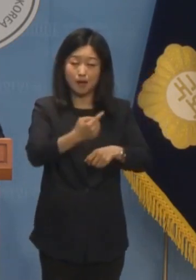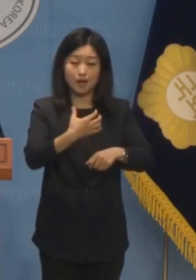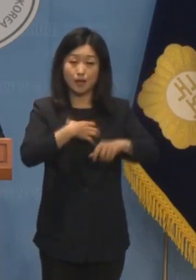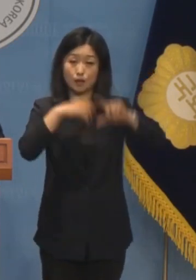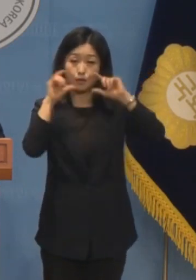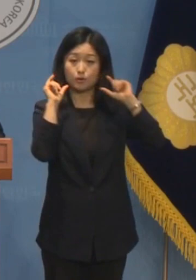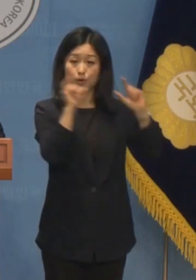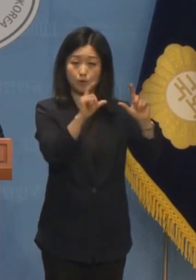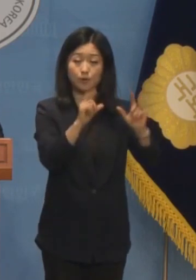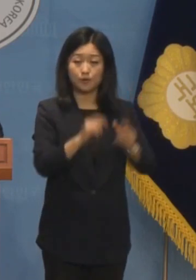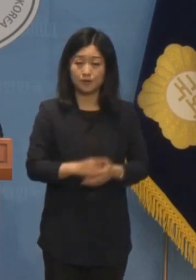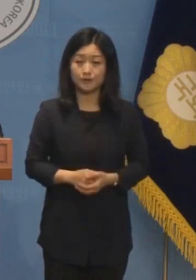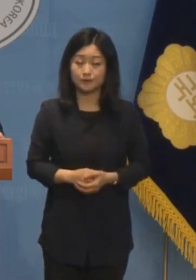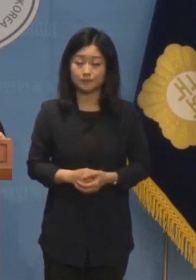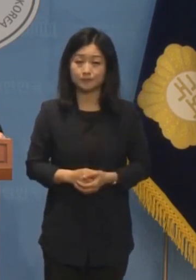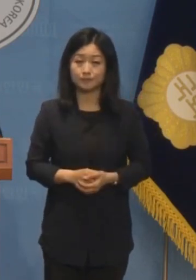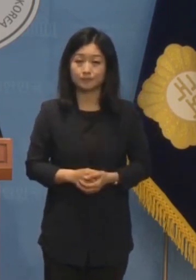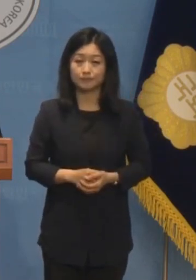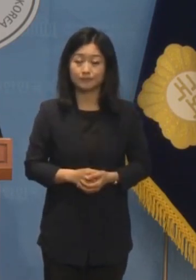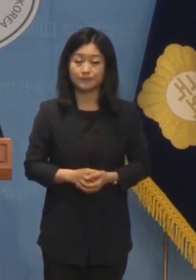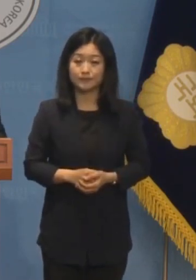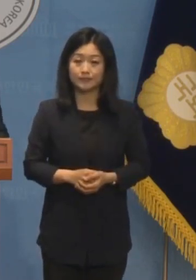엄중하게 경고합니다.